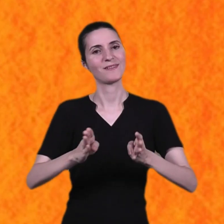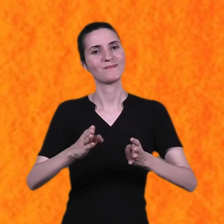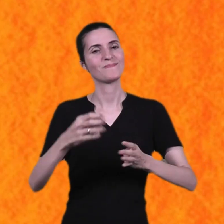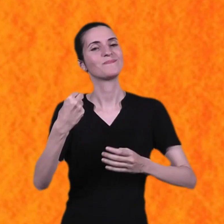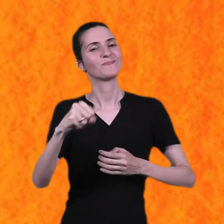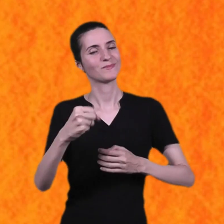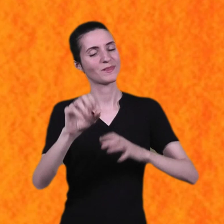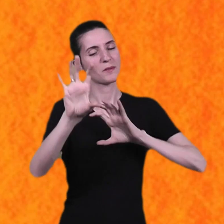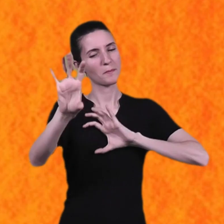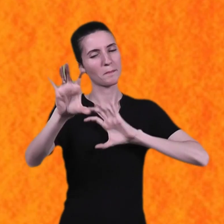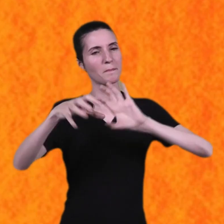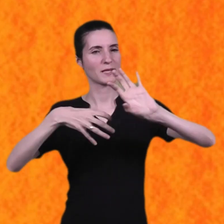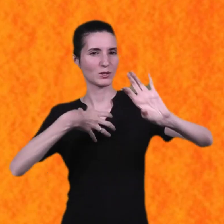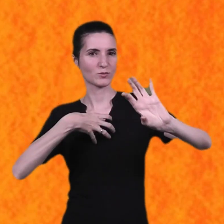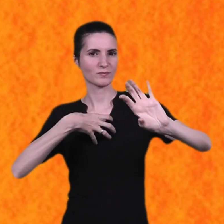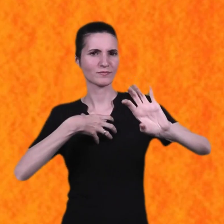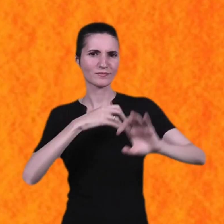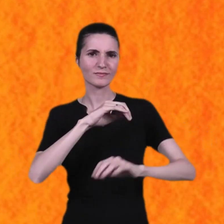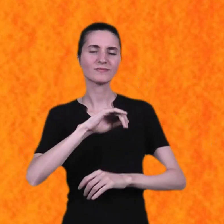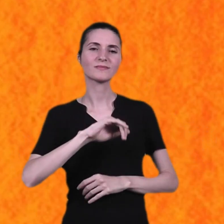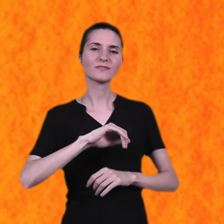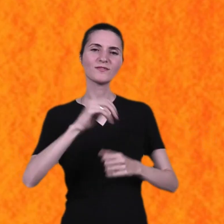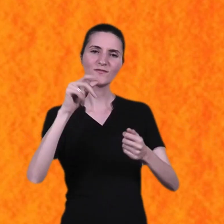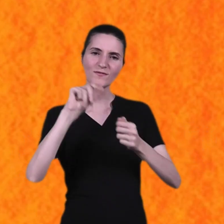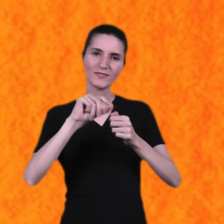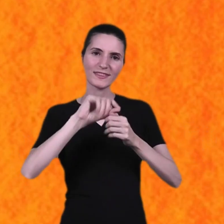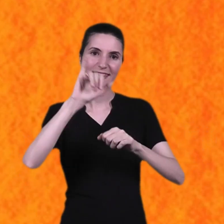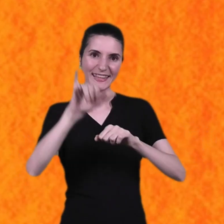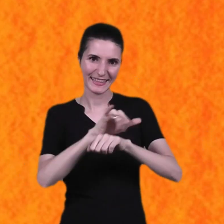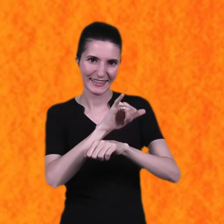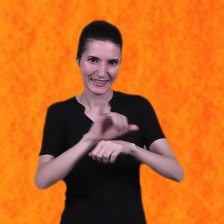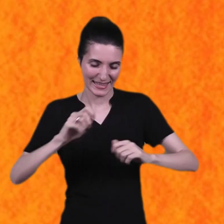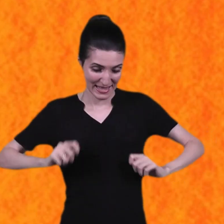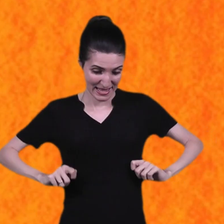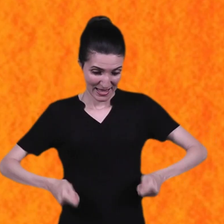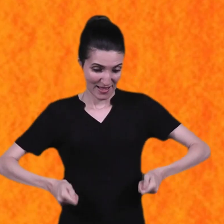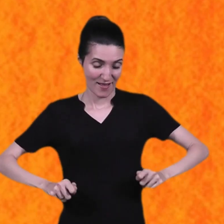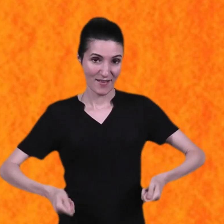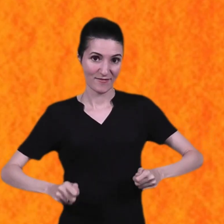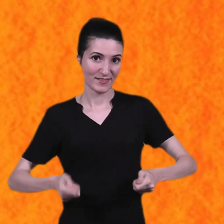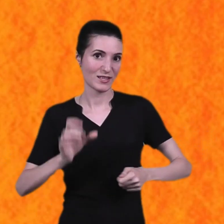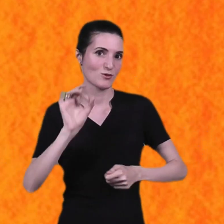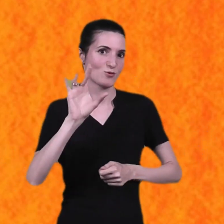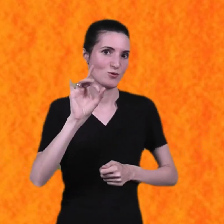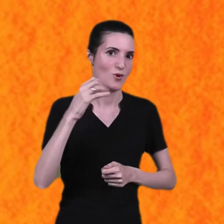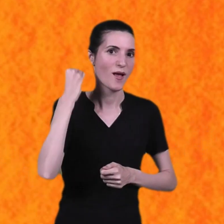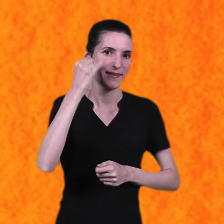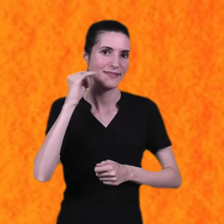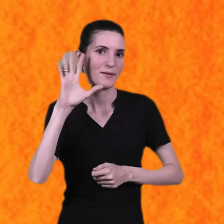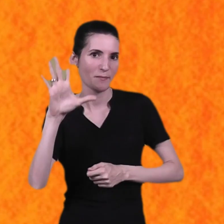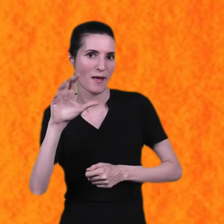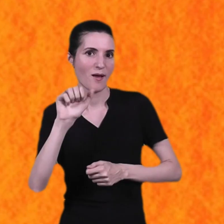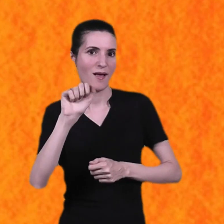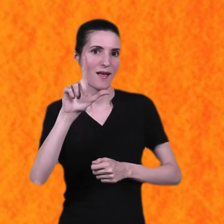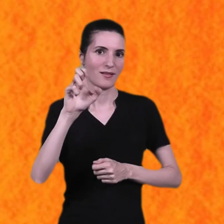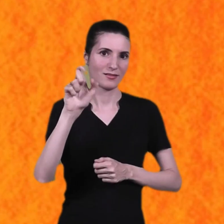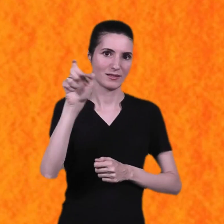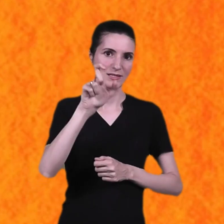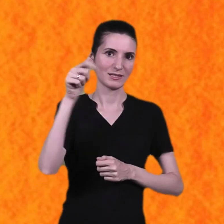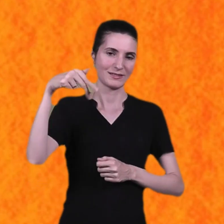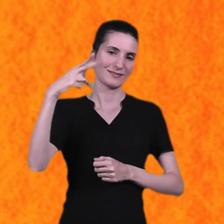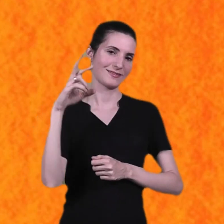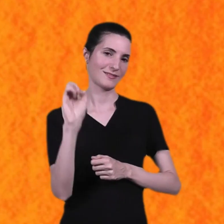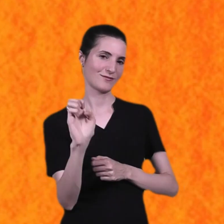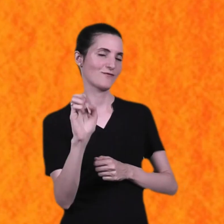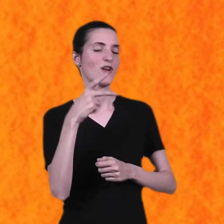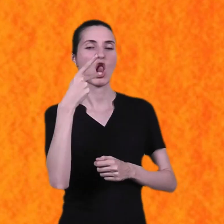colocariam no lugar, verdadeiramente, sem com que a Isabel tenha dito, o Alexandre tenha dito, quem quer que seja, tenha